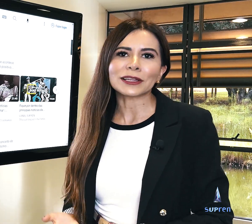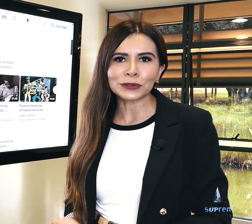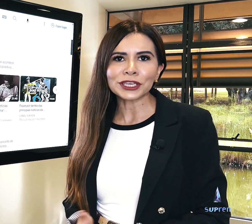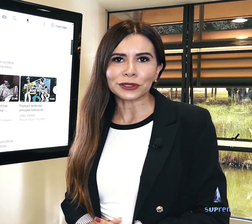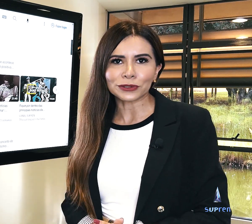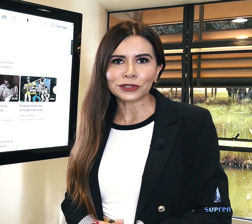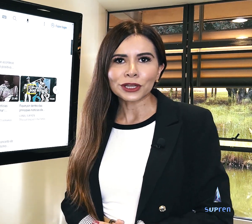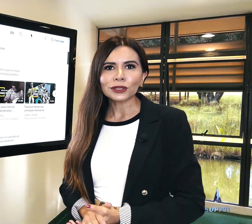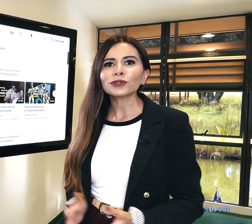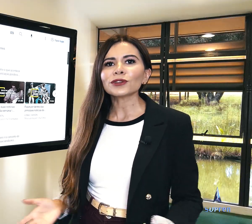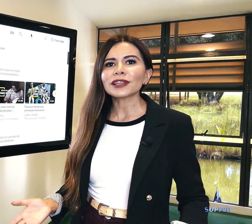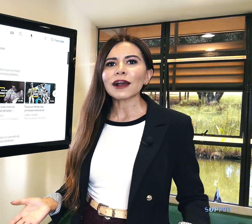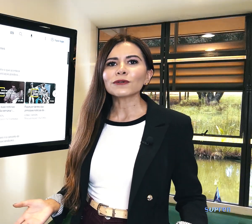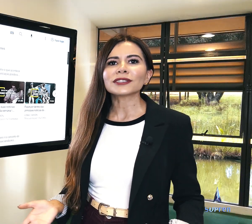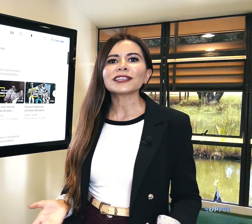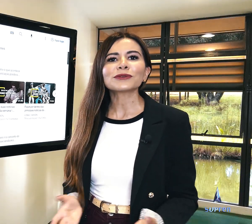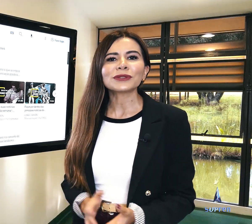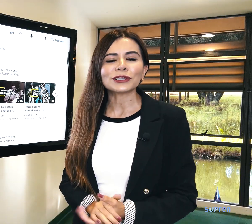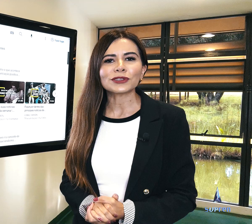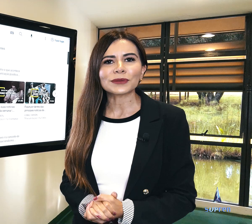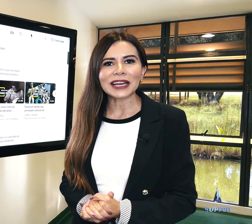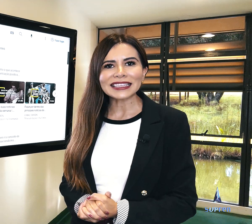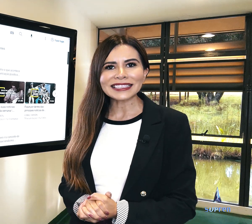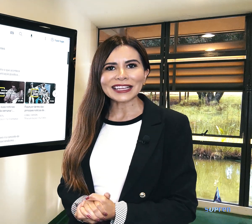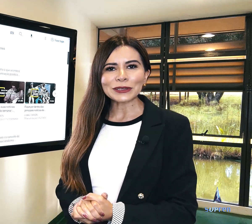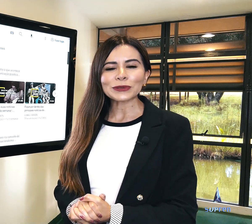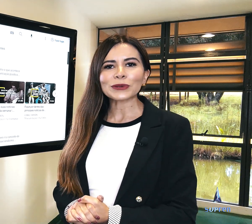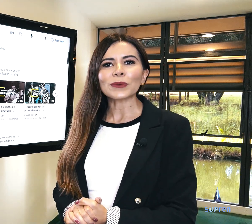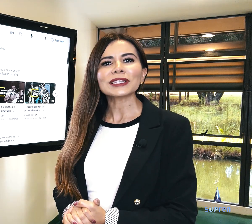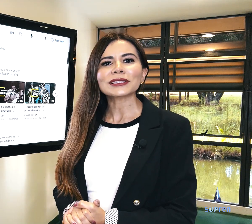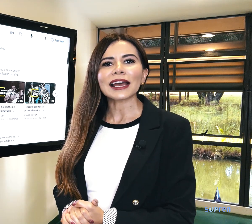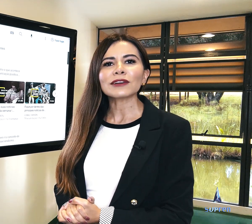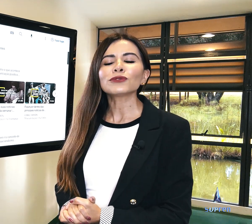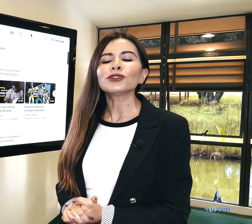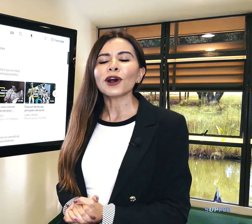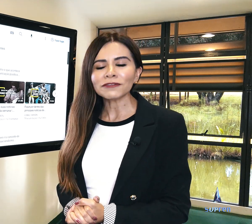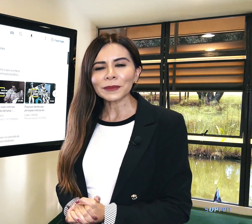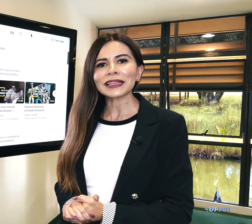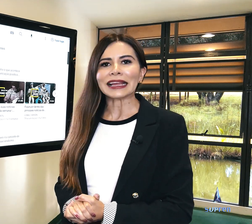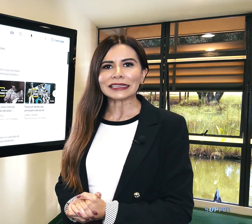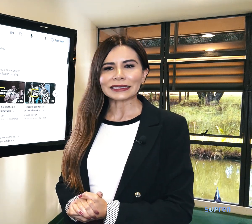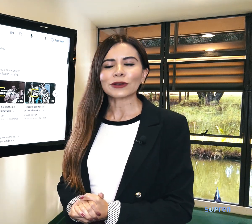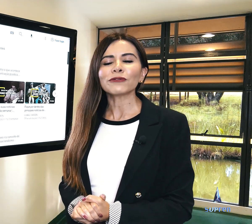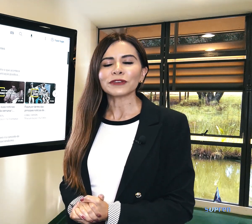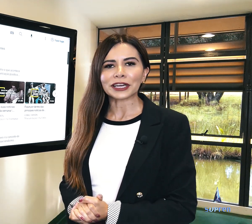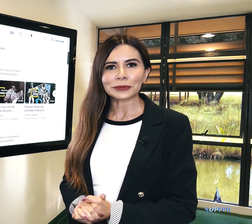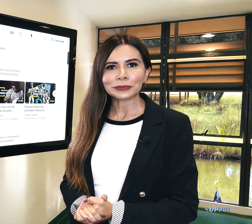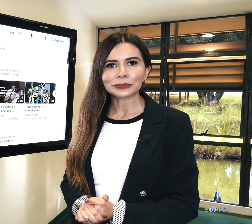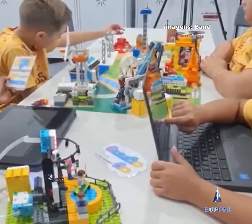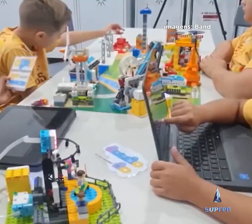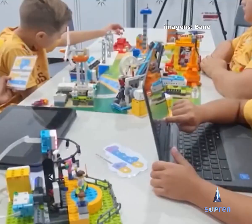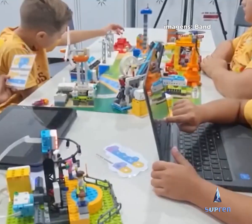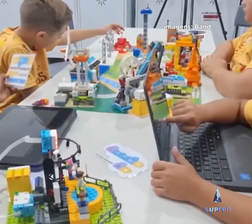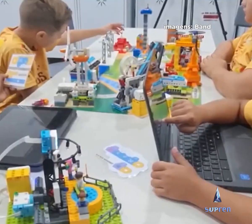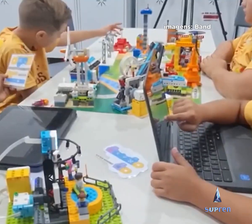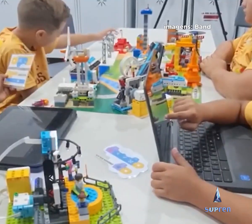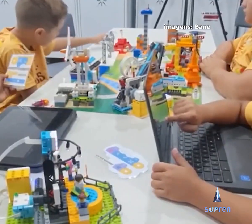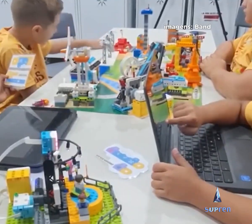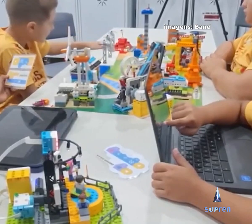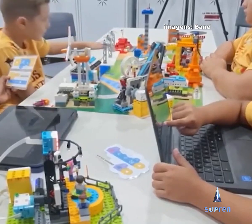Unidos. No total, os estudantes brasileiros conquistaram nove medalhas. Confira! O Brasil é campeão